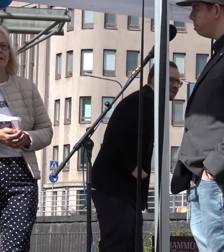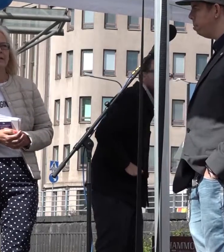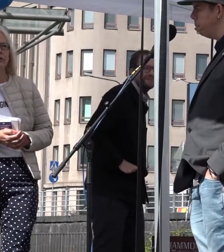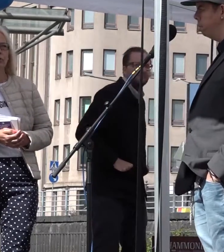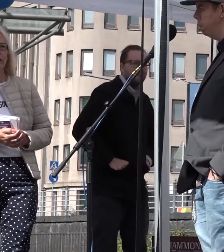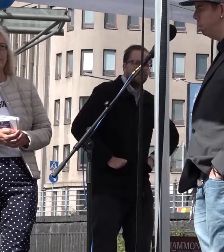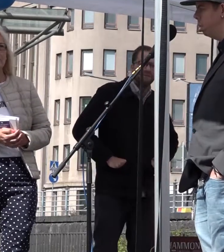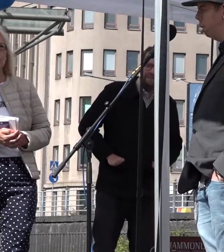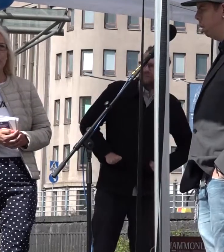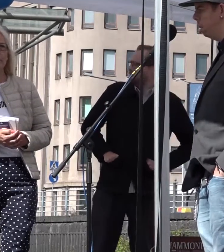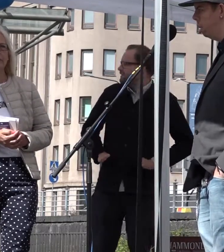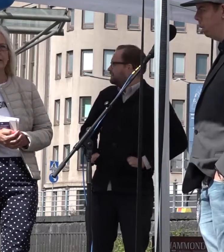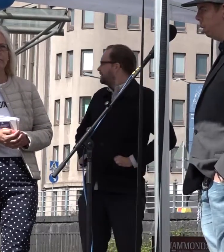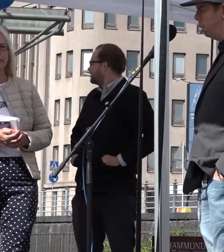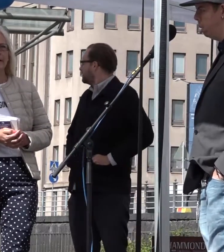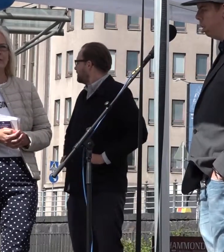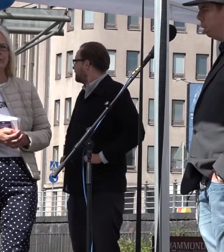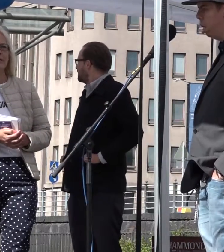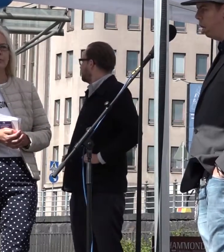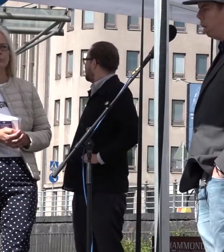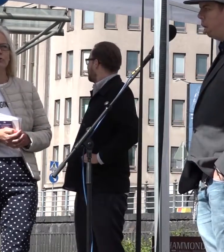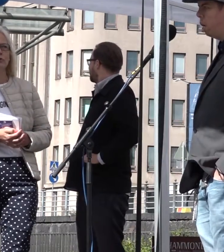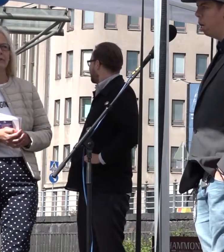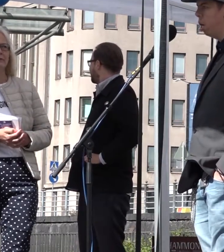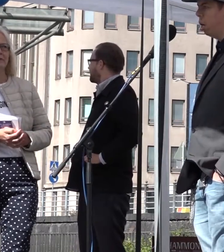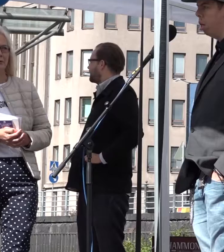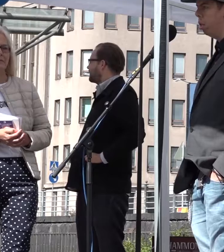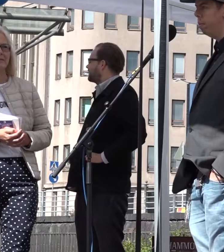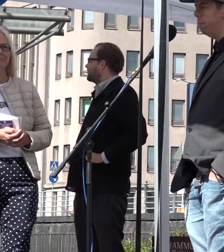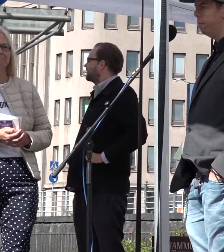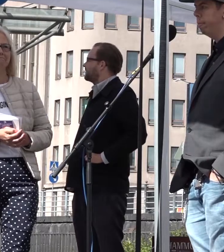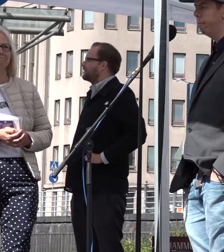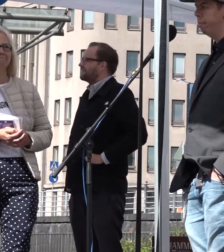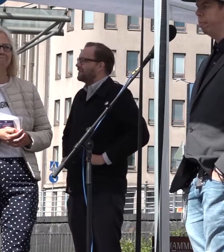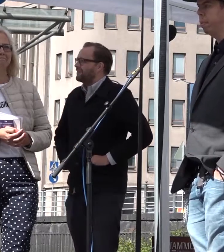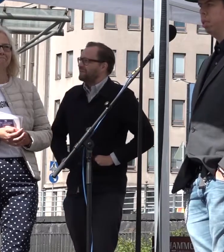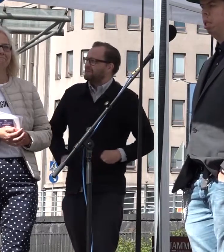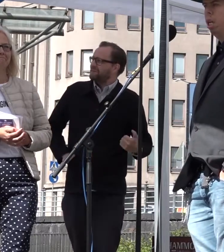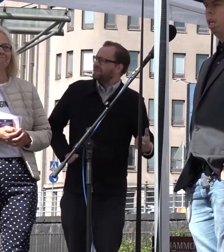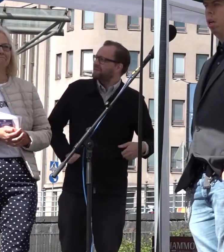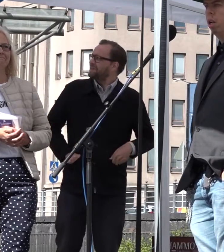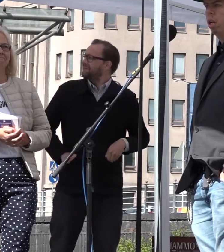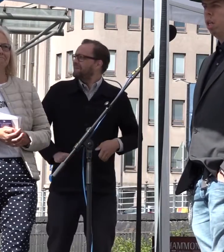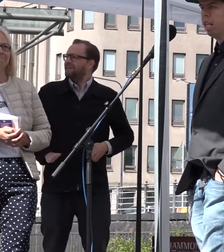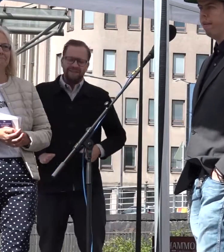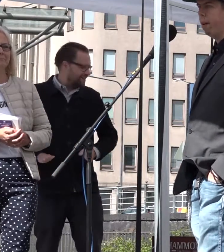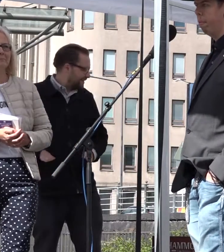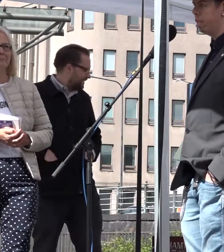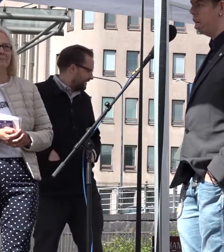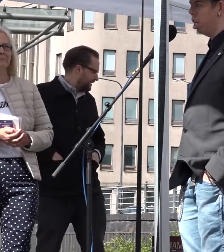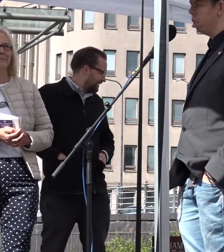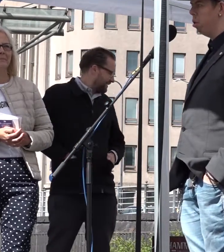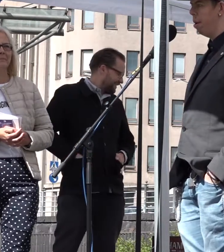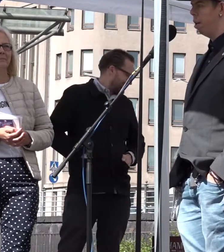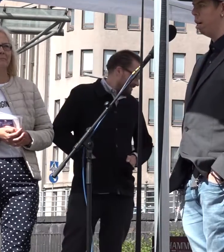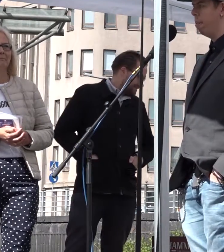minkälainen sinun unelmien Suomi on 5 vuoden päästä, kun tämä sopimus on ollut 5 vuotta voimassa? No, että